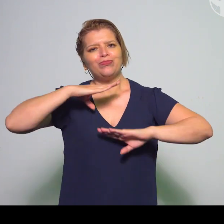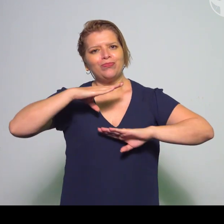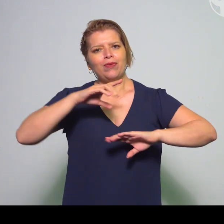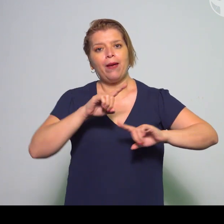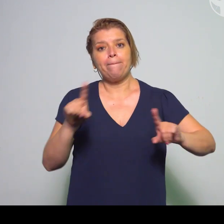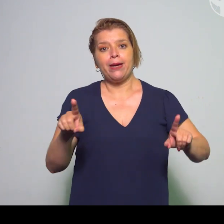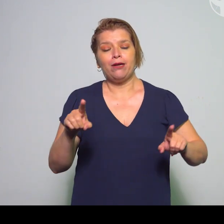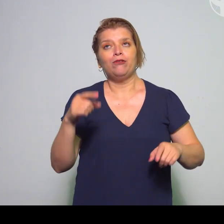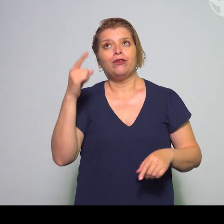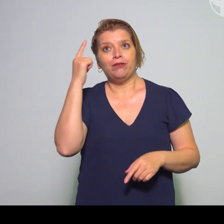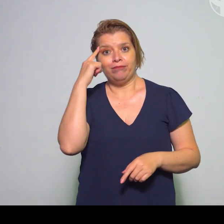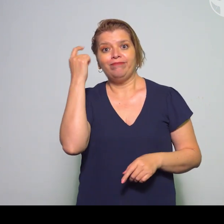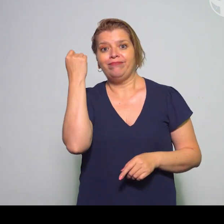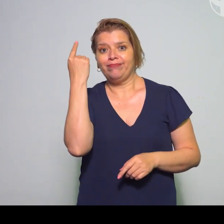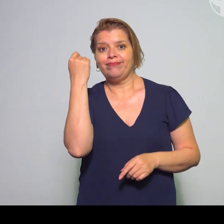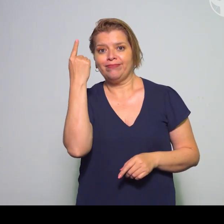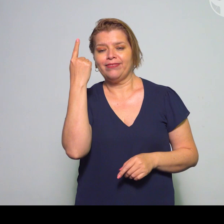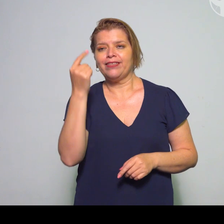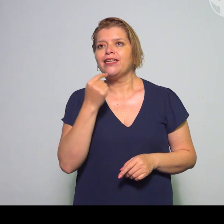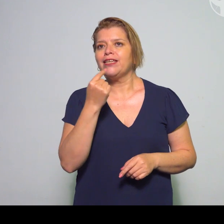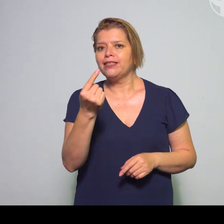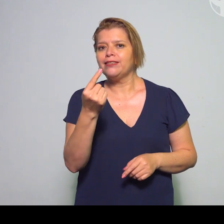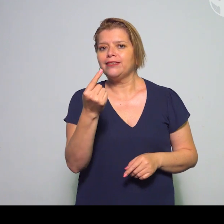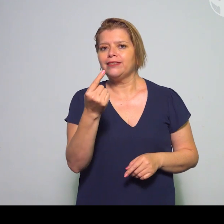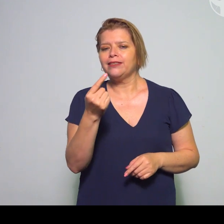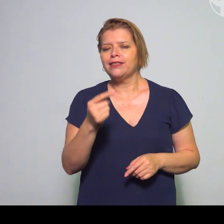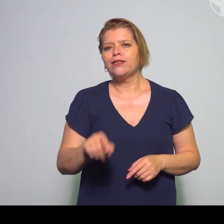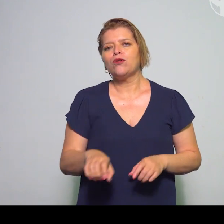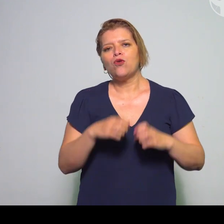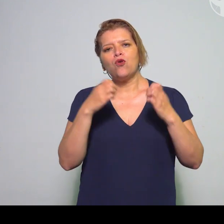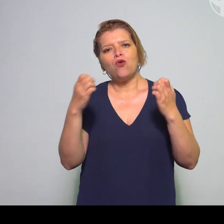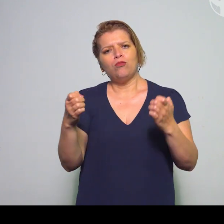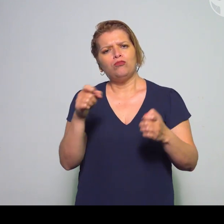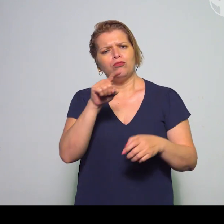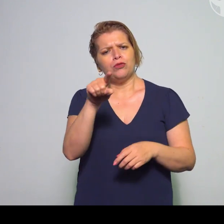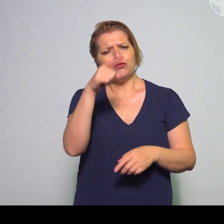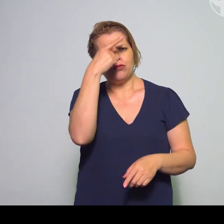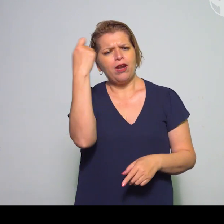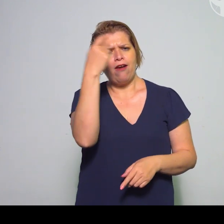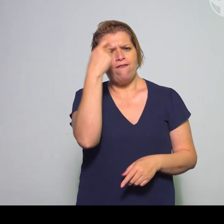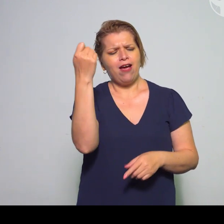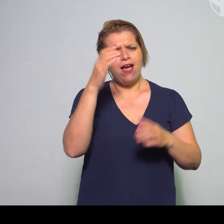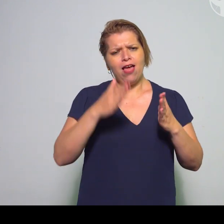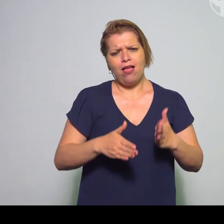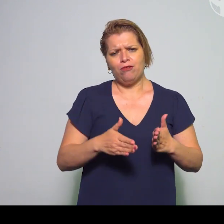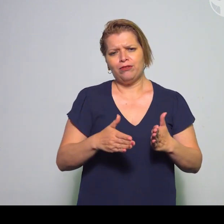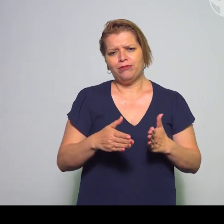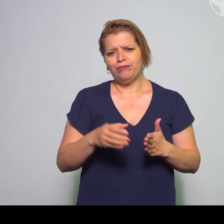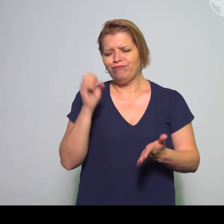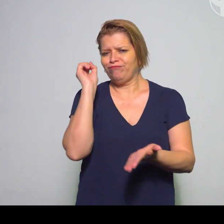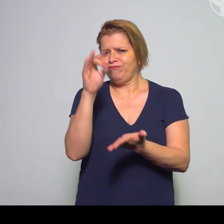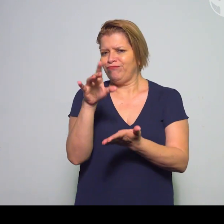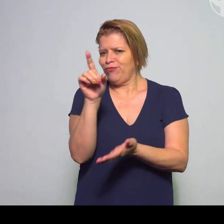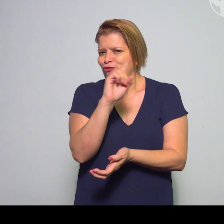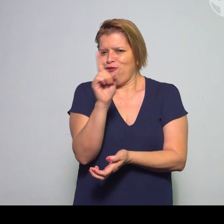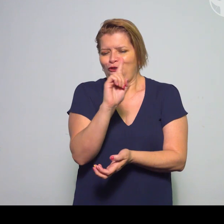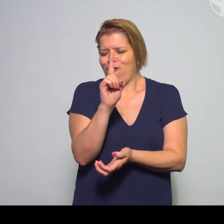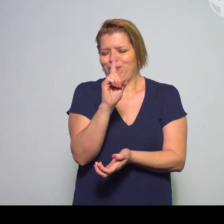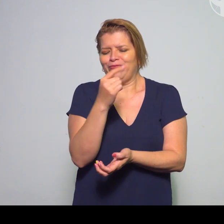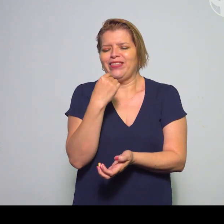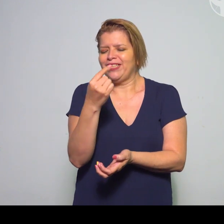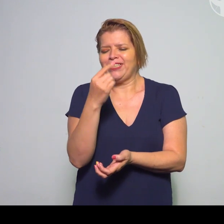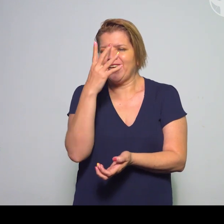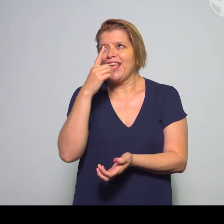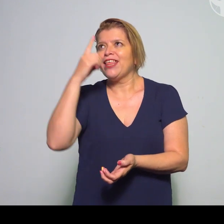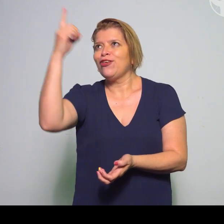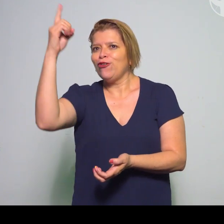ha sobreabundado. Pero que lo que me llama la atención es que les dice: así, por ser trabajadores, Dios los bendice.